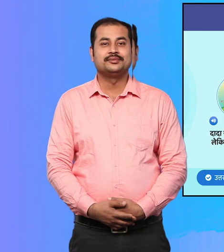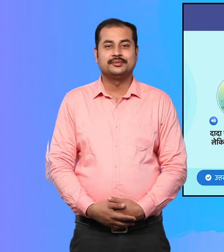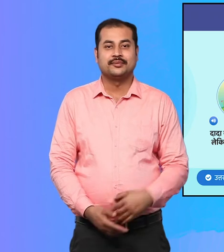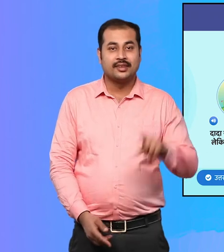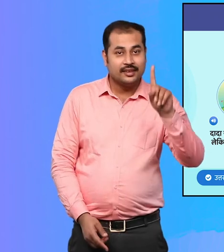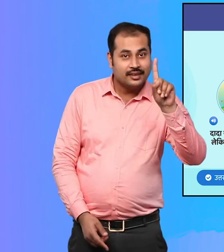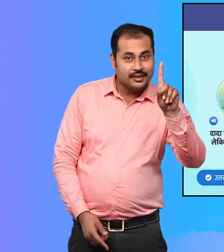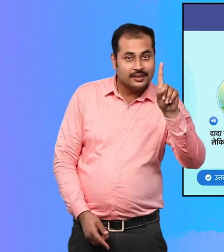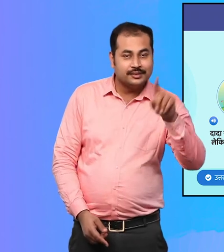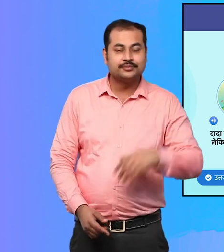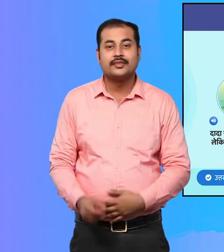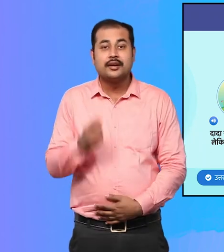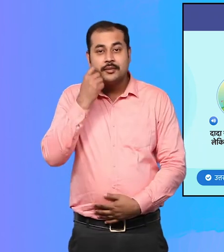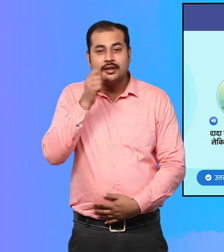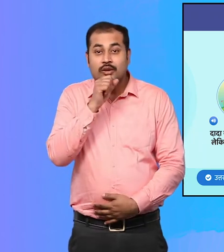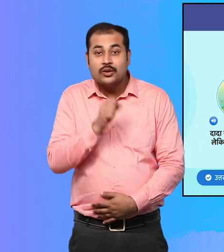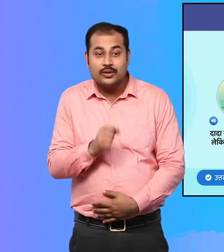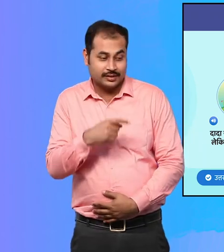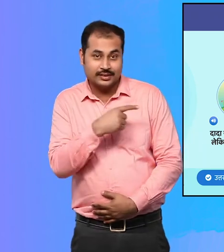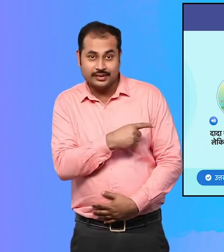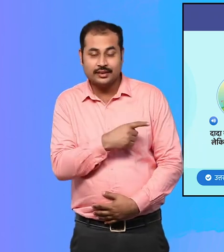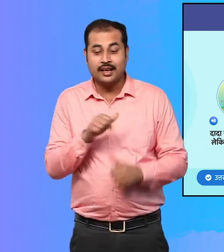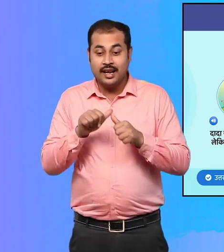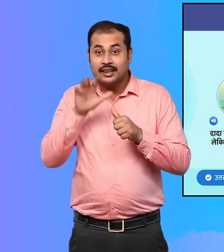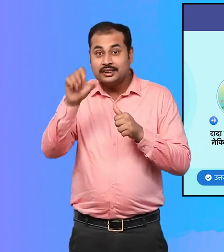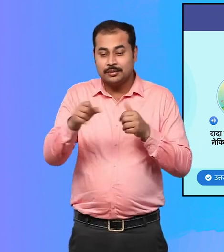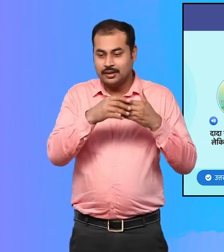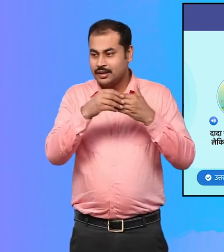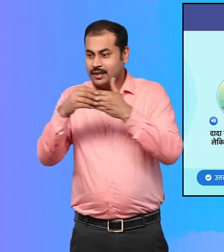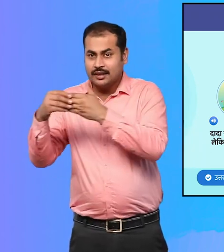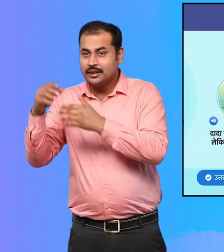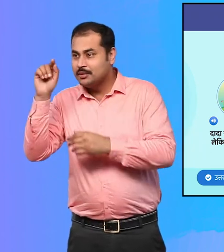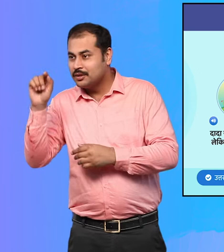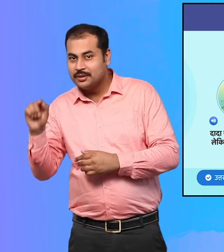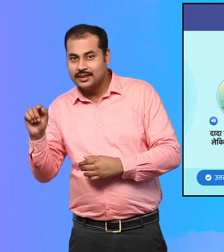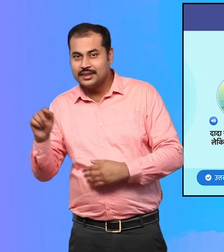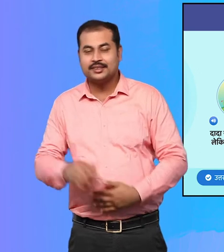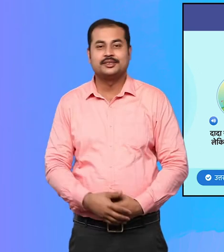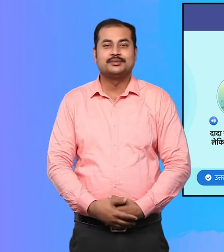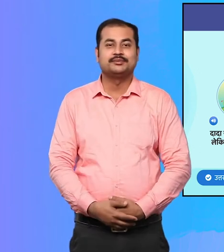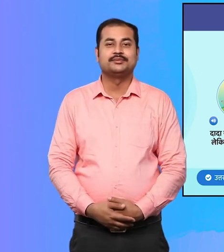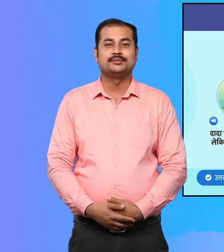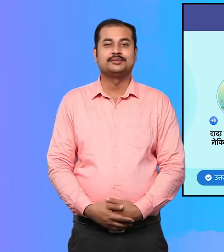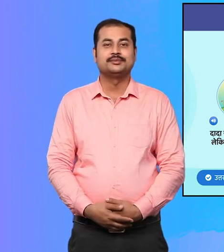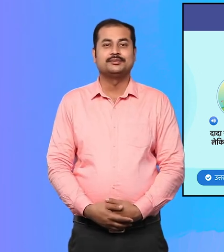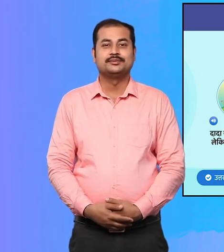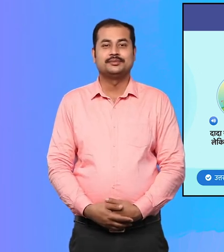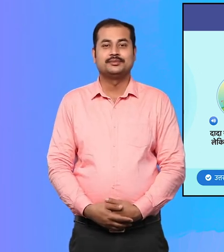कि दादा जी का मार्गदर्शन करते हुए उनकी छवि को सही सुरम्यता सुविधा तक